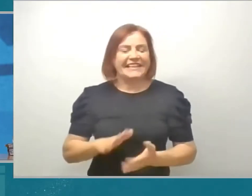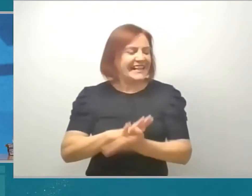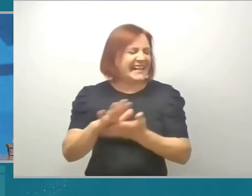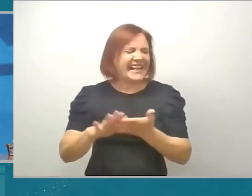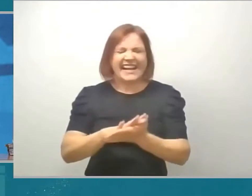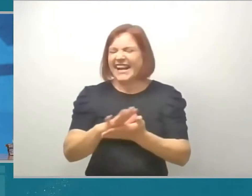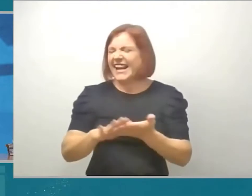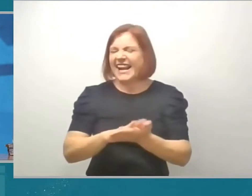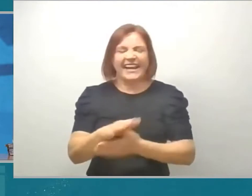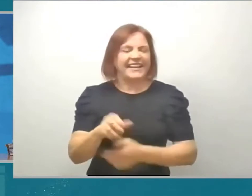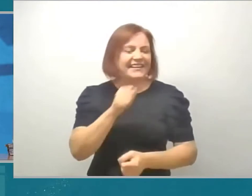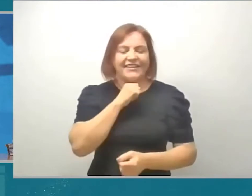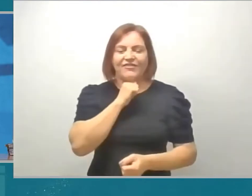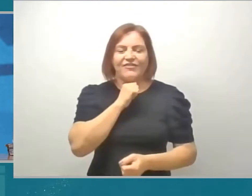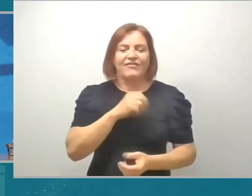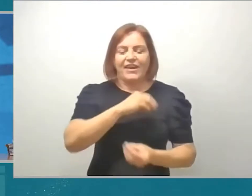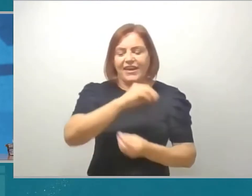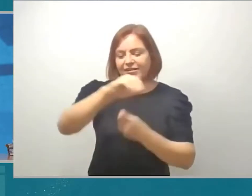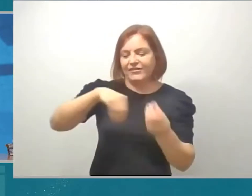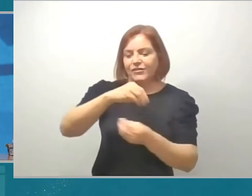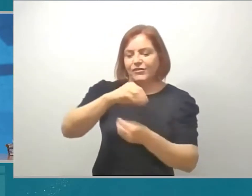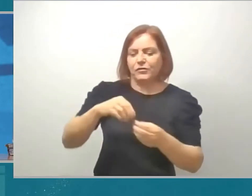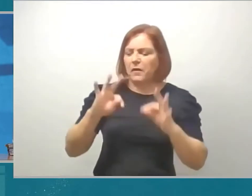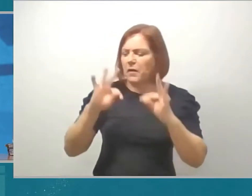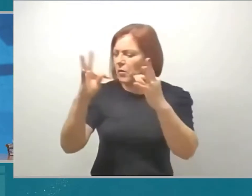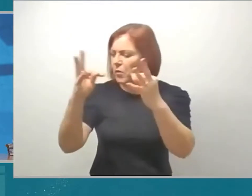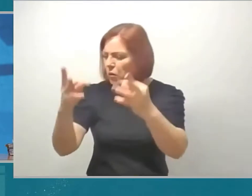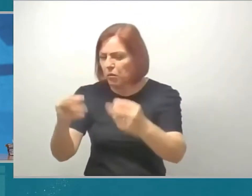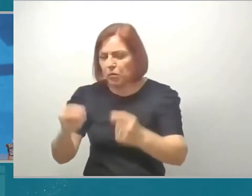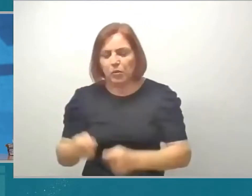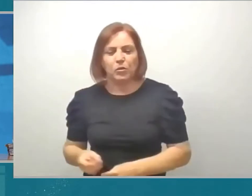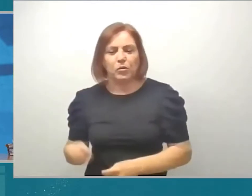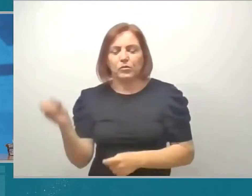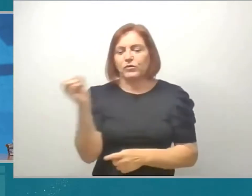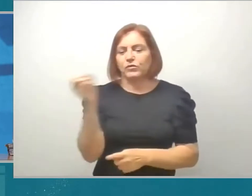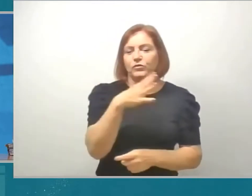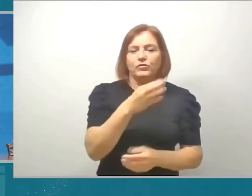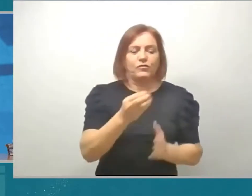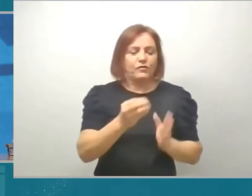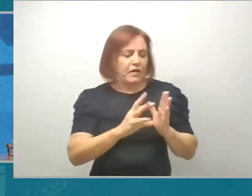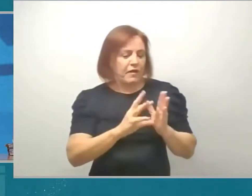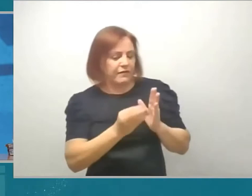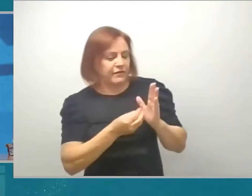nós, tudo é novo. A vida da igreja é nova.